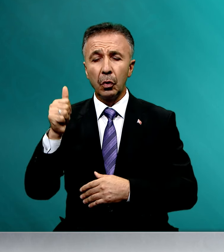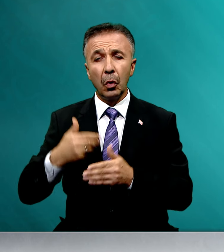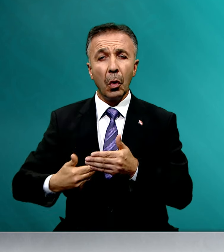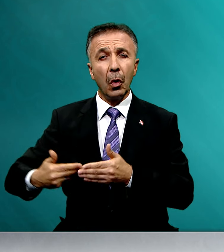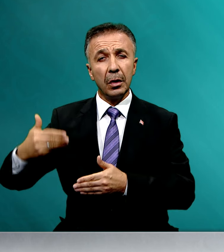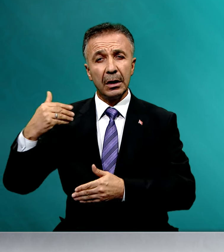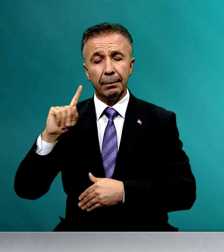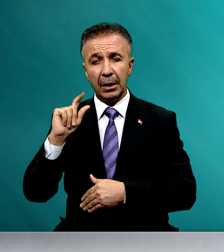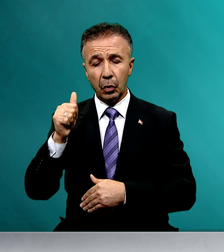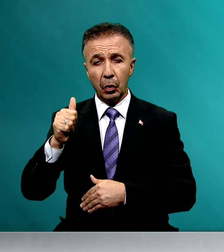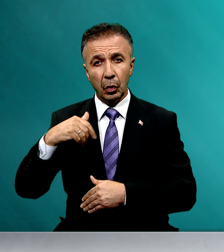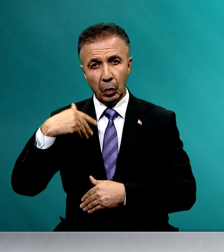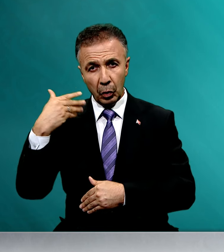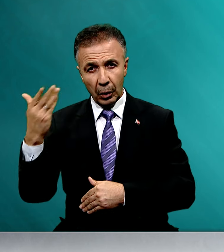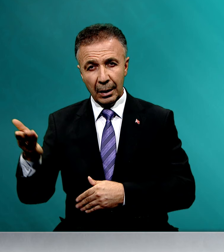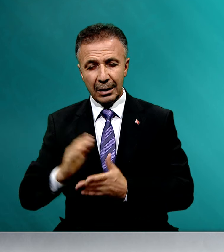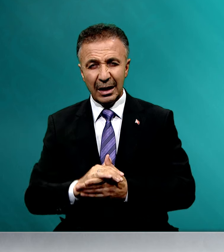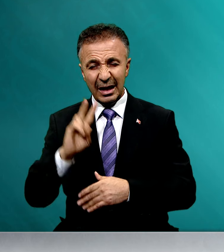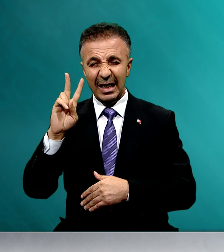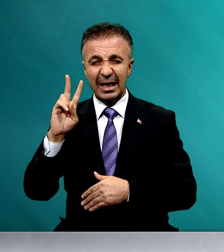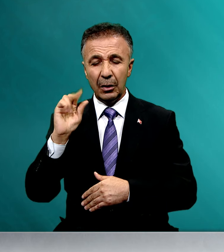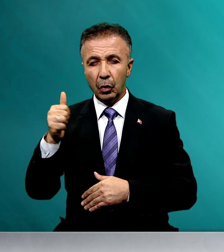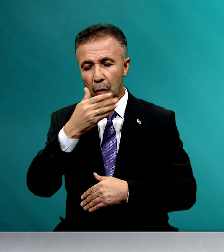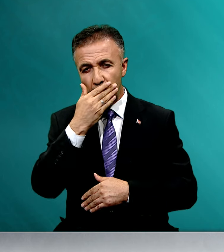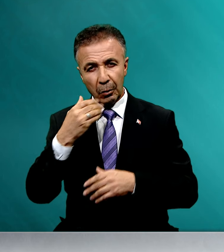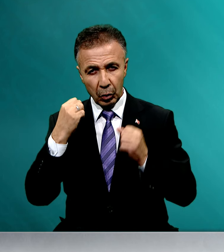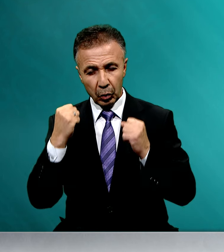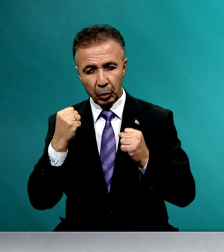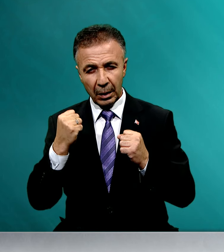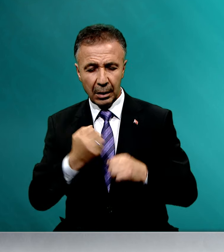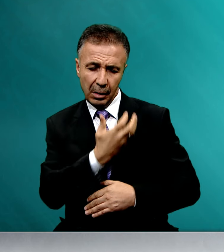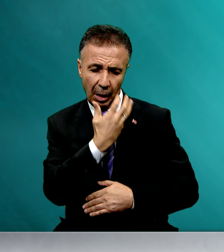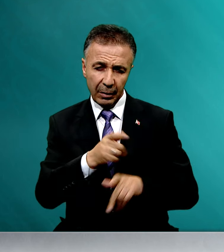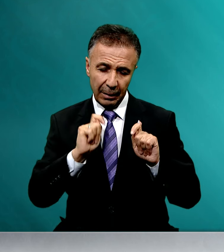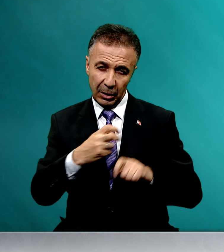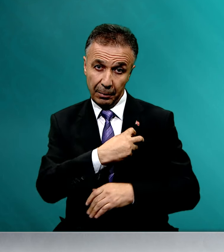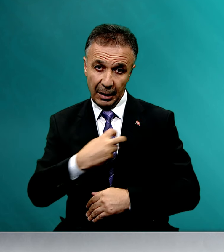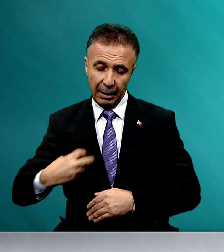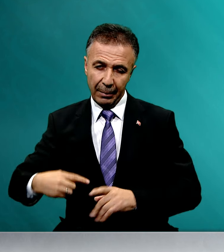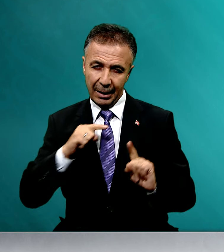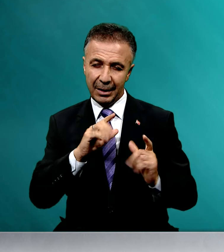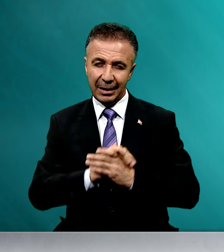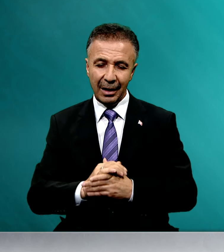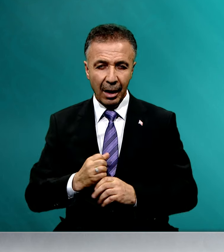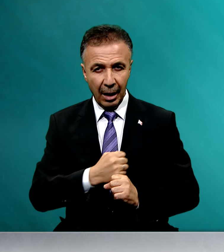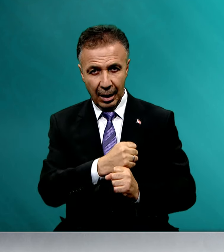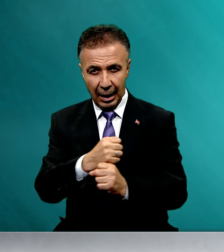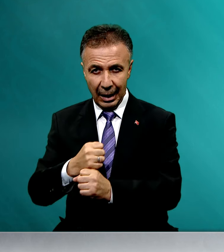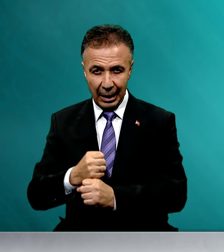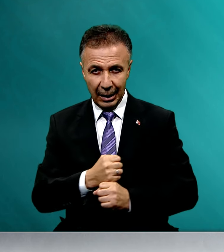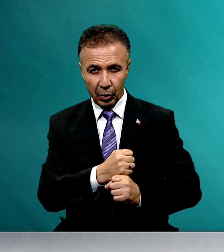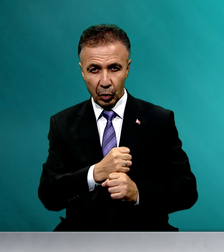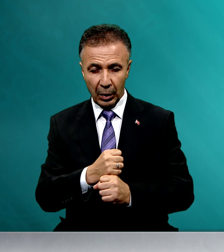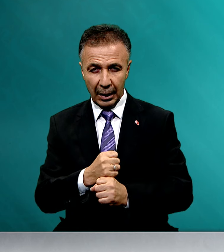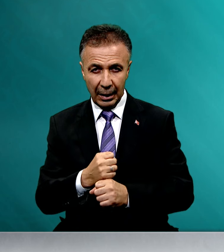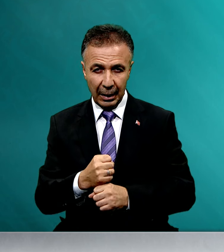veya bir gün sonrasıyla 2 gün oruç tutmayı bizlere tavsiye etmiştir. Aşura aynı